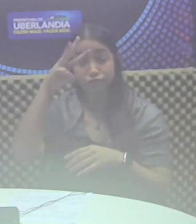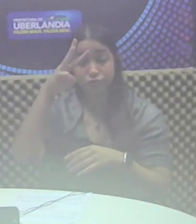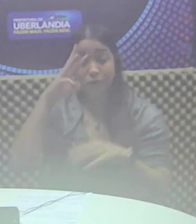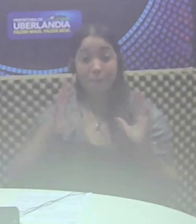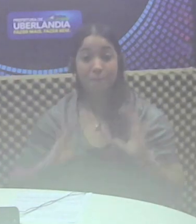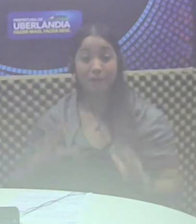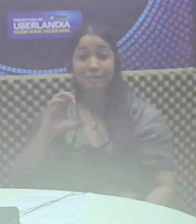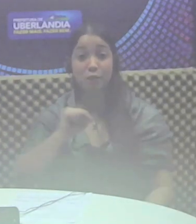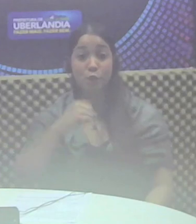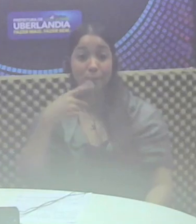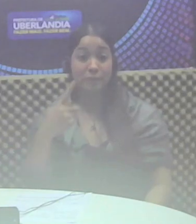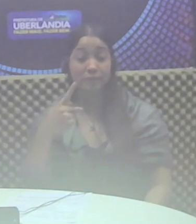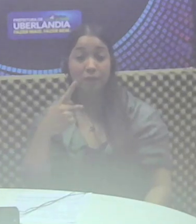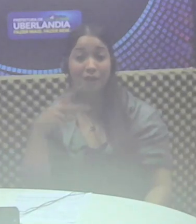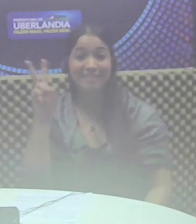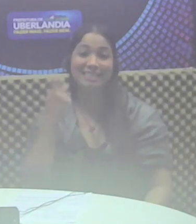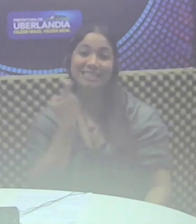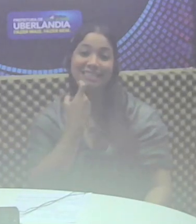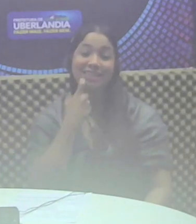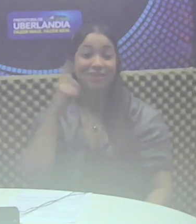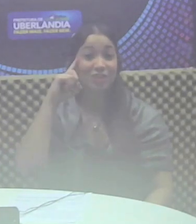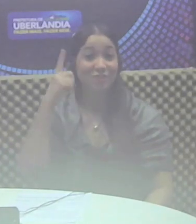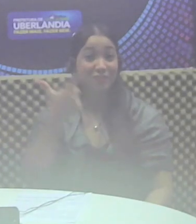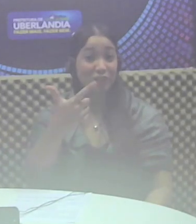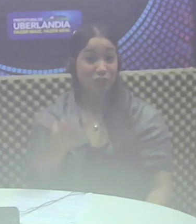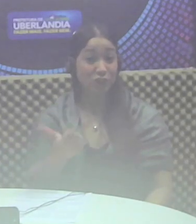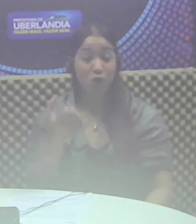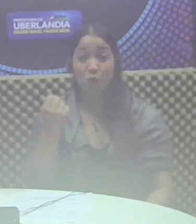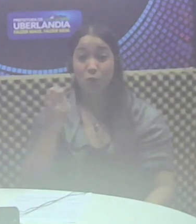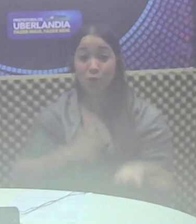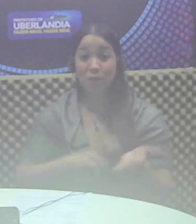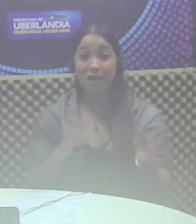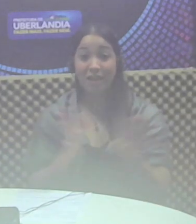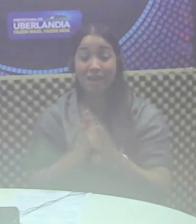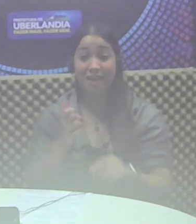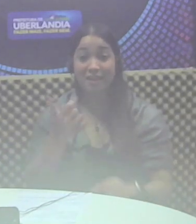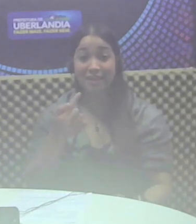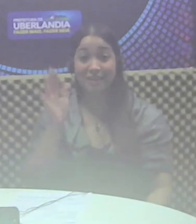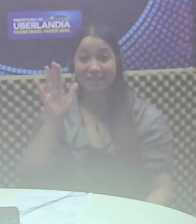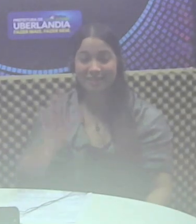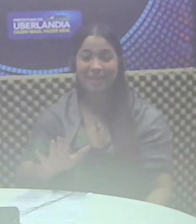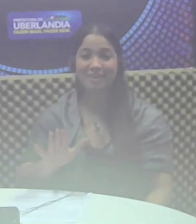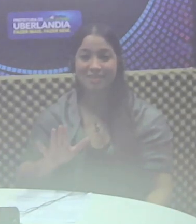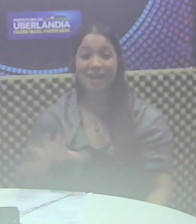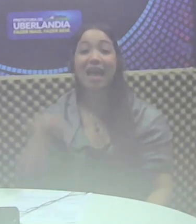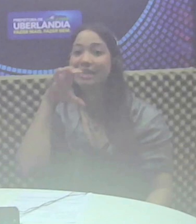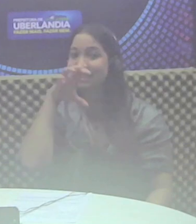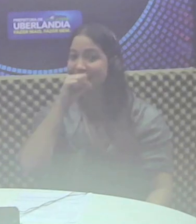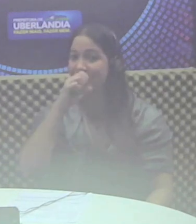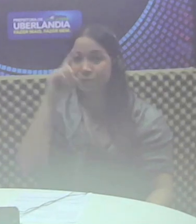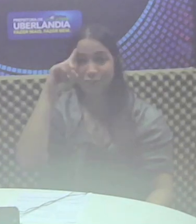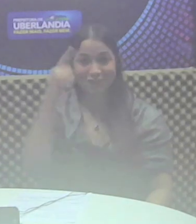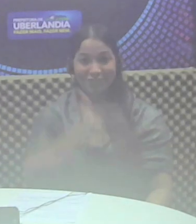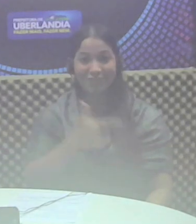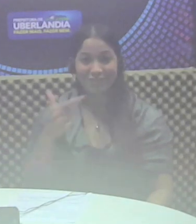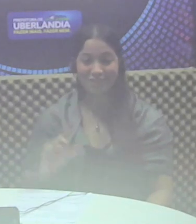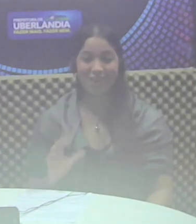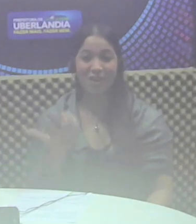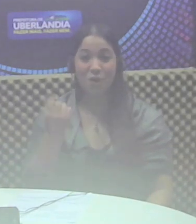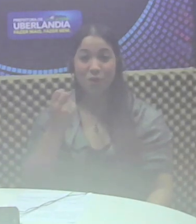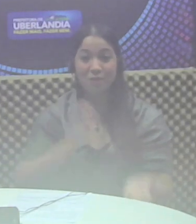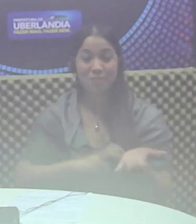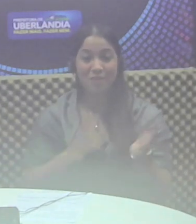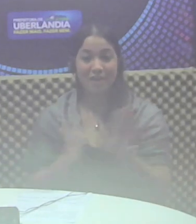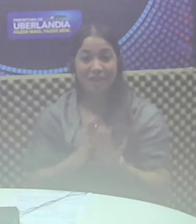Pacheco nesta sexta-feira dia 21 de 8 da manhã às 5 da tarde no sábado dia 22 será de 8 da